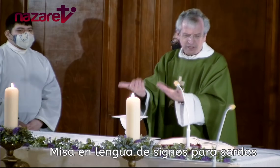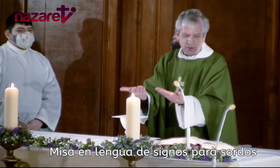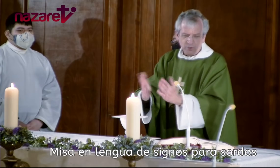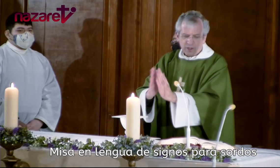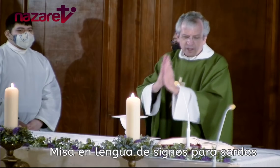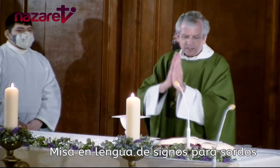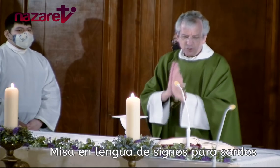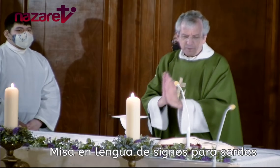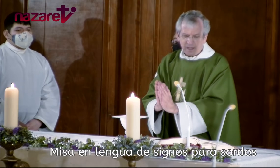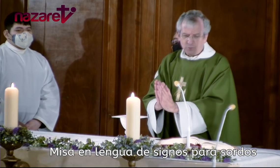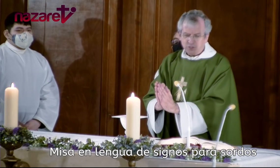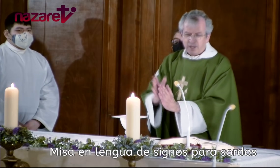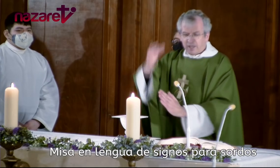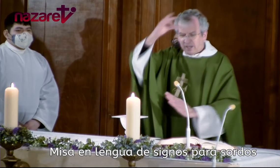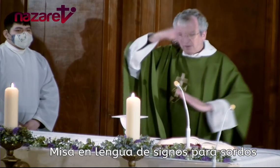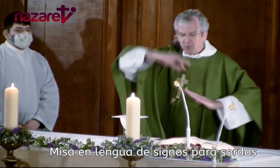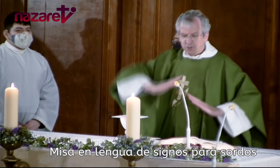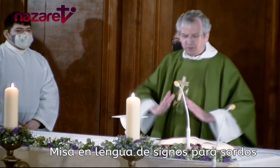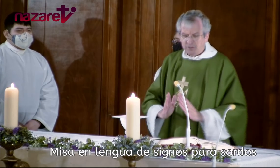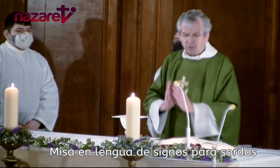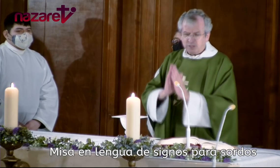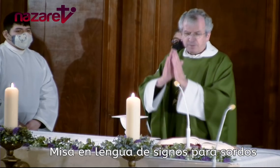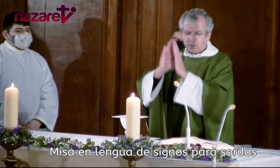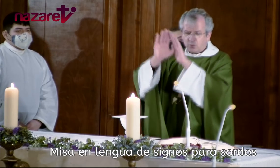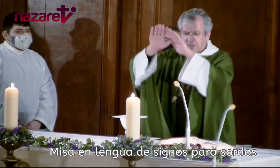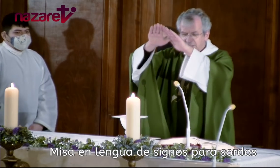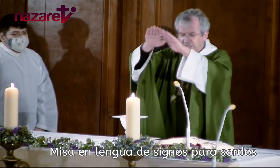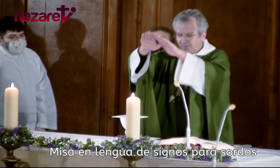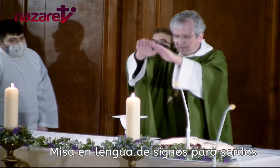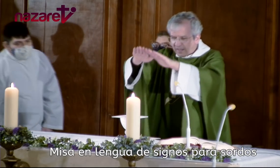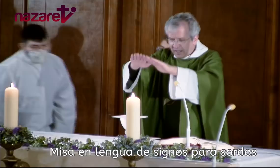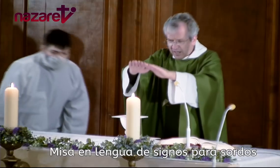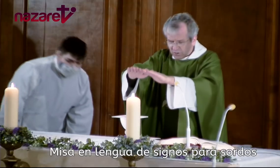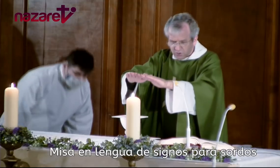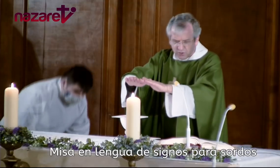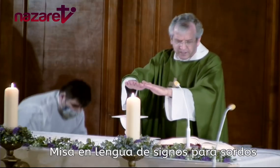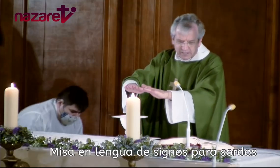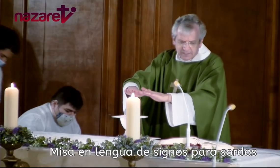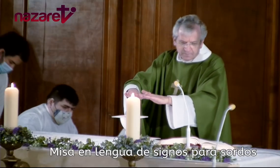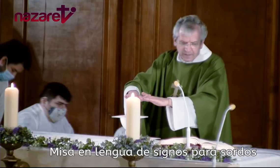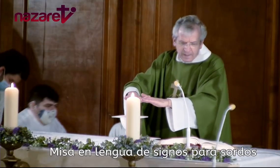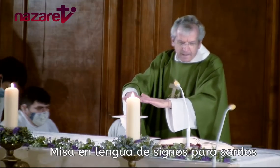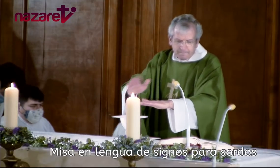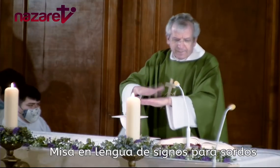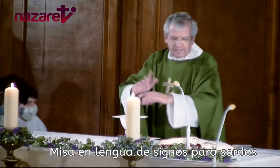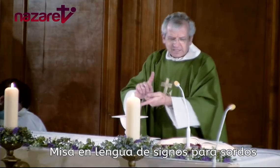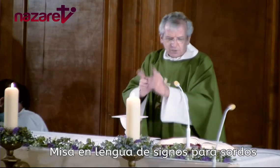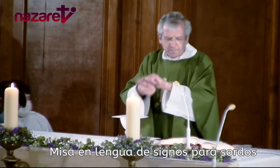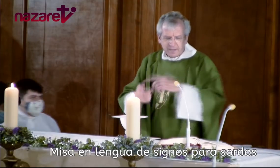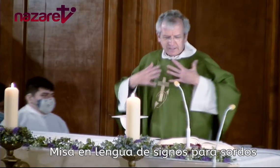trajo, te suplicamos que la fusión de tu Espíritu santifique estos dones, para que se conviertan